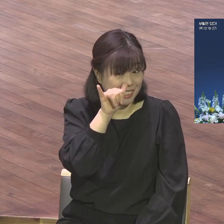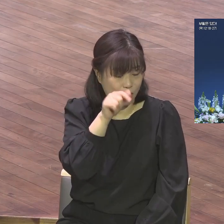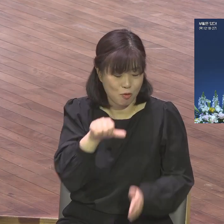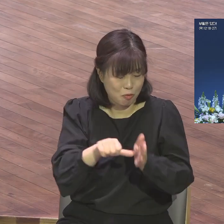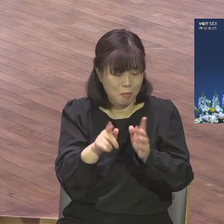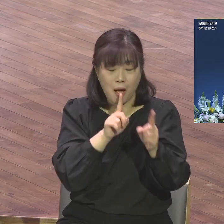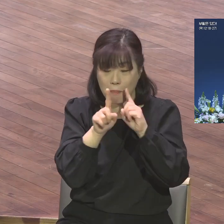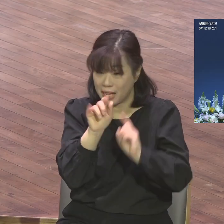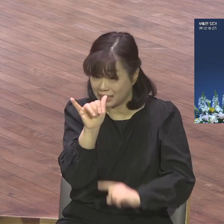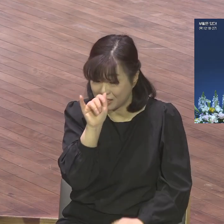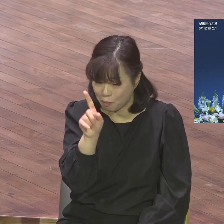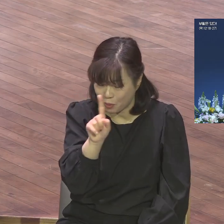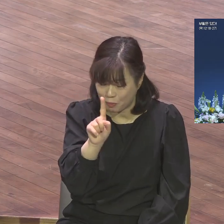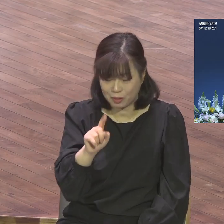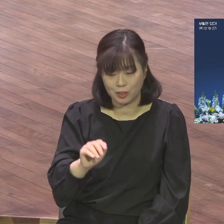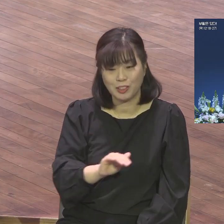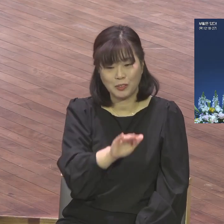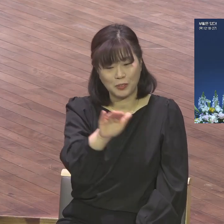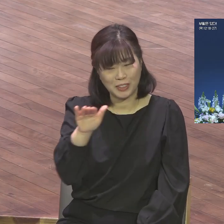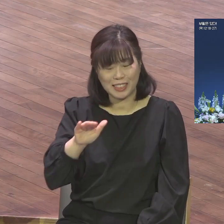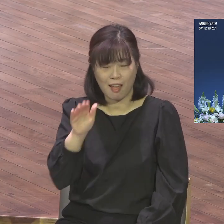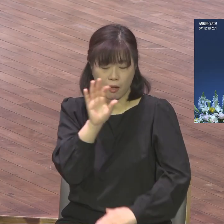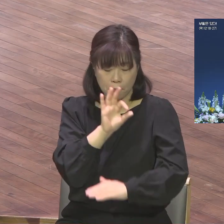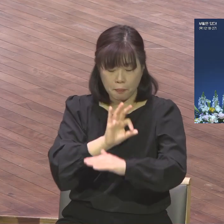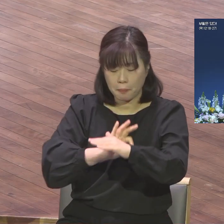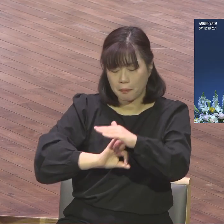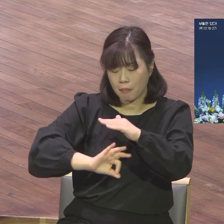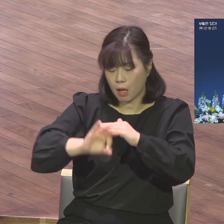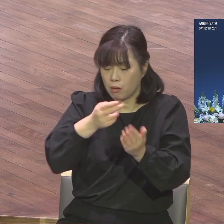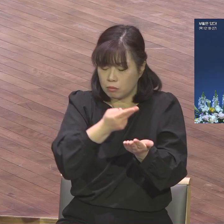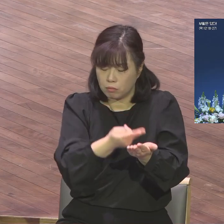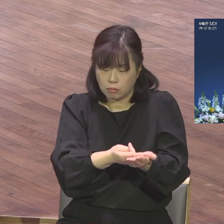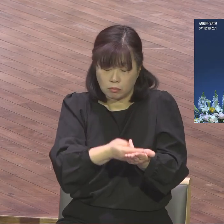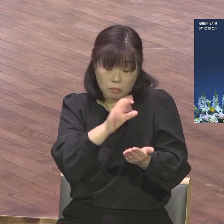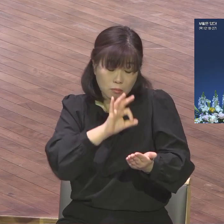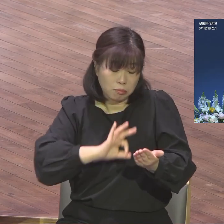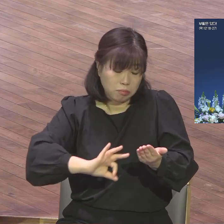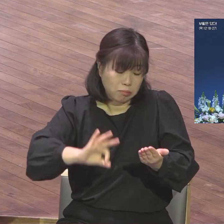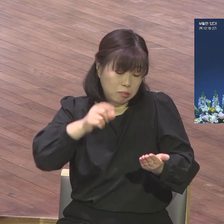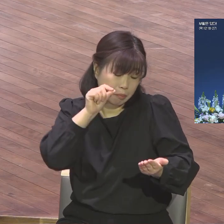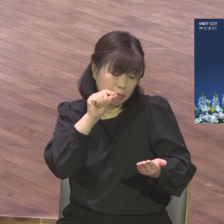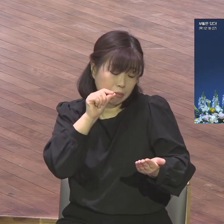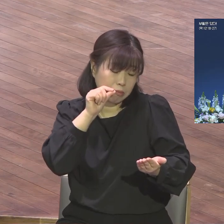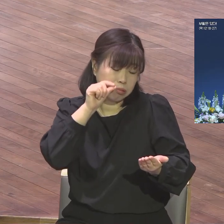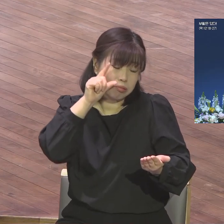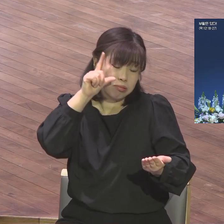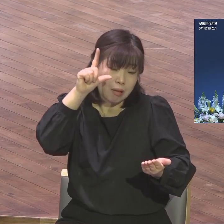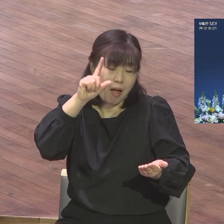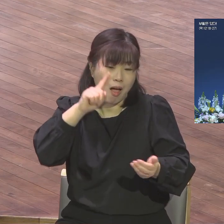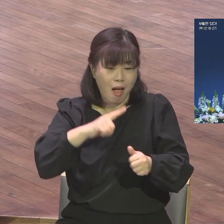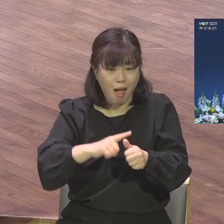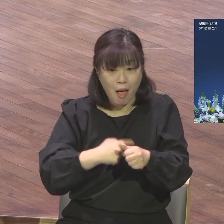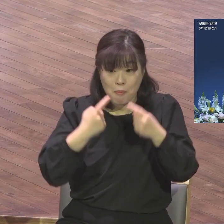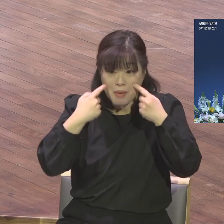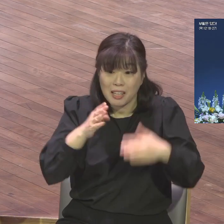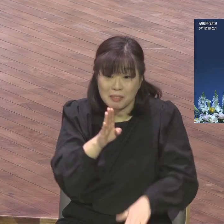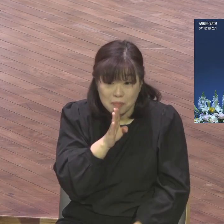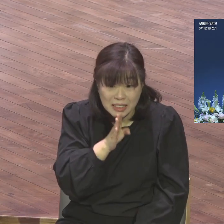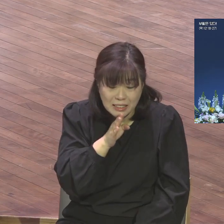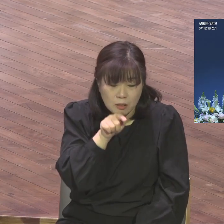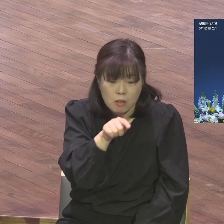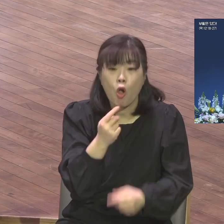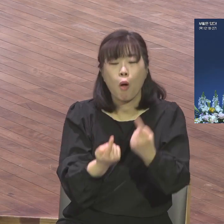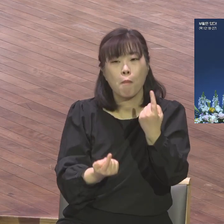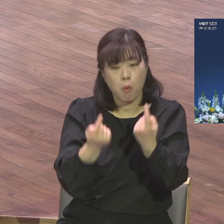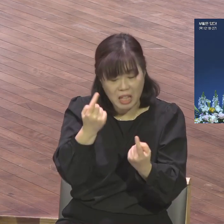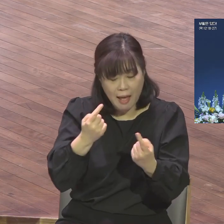침대에서 일어나는 것보다 예수님 재림할 때 내가 무덤에서 일어난 것이 더